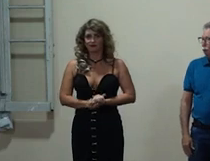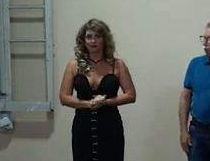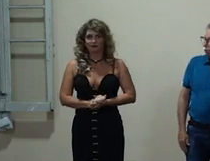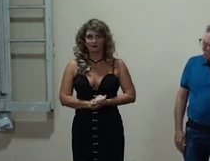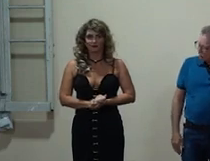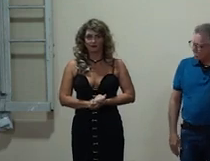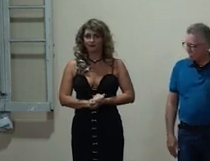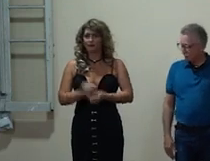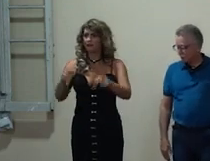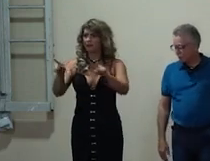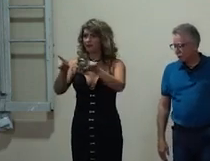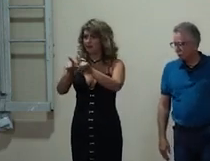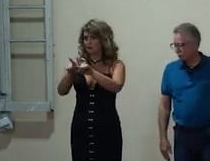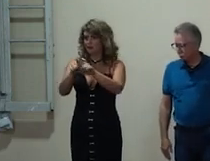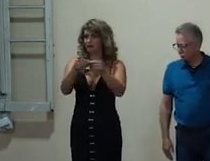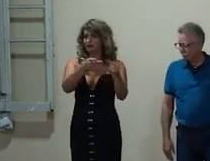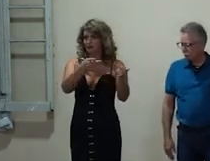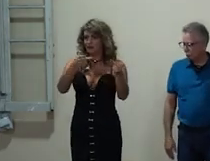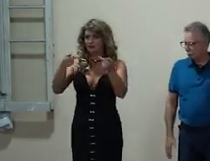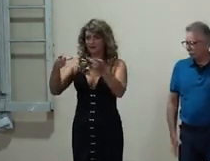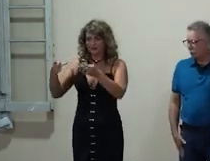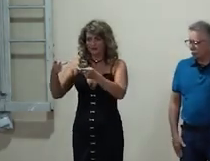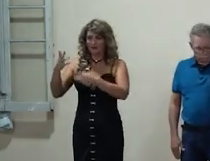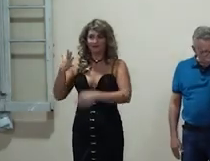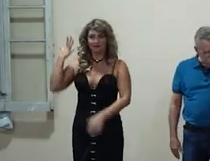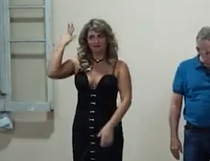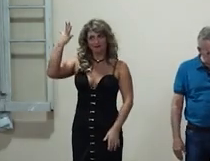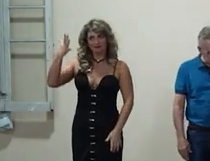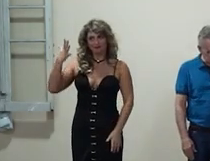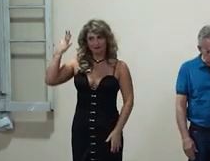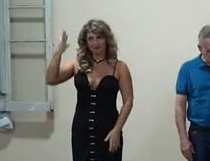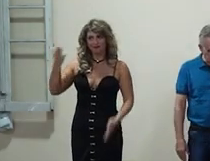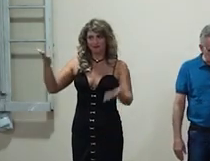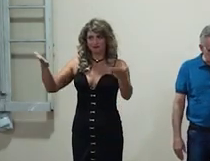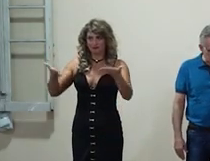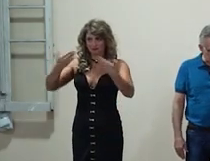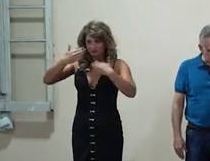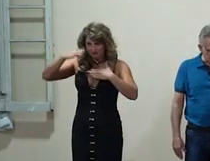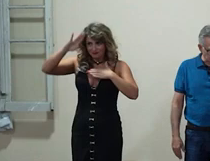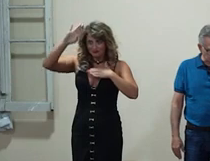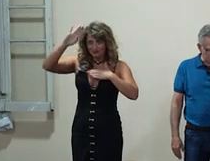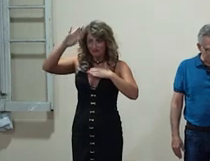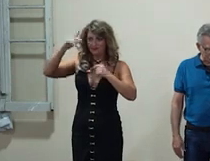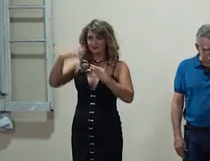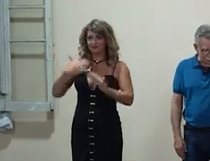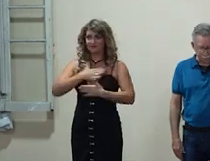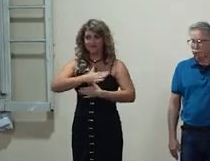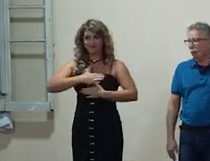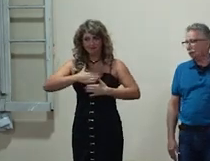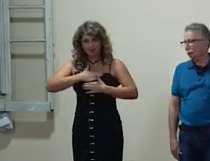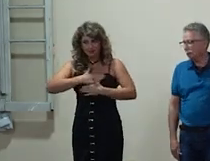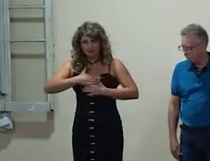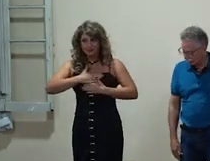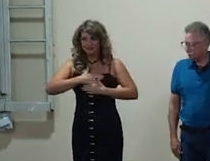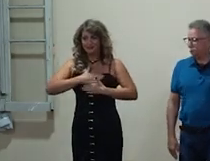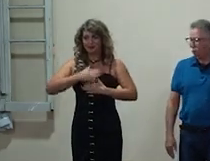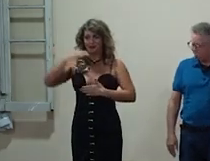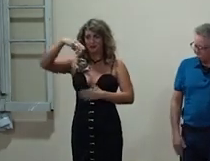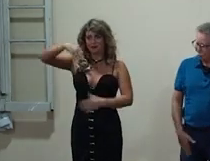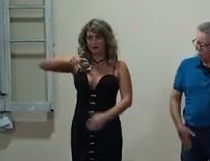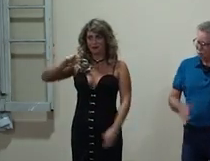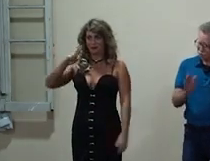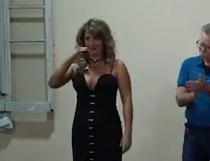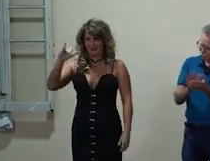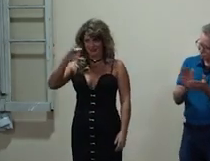O nosso convidado e palestrante de hoje, com grande honra e prazer, Márcio Anís Matar Assad.